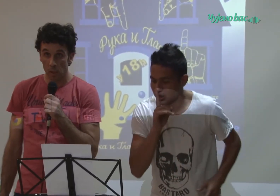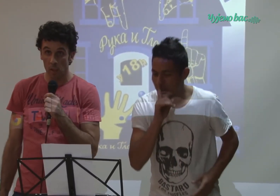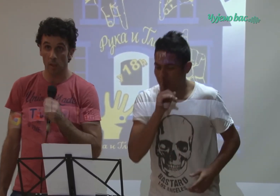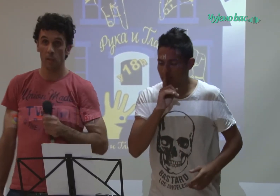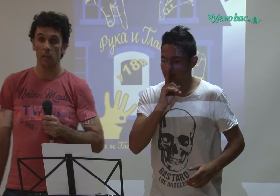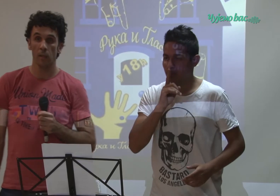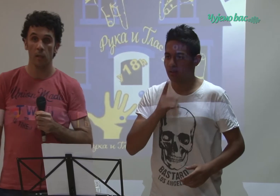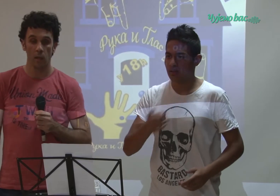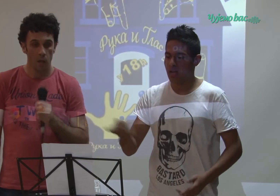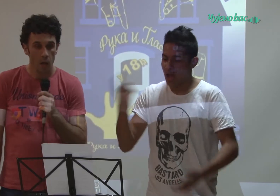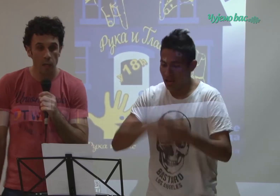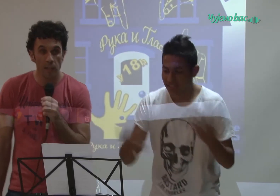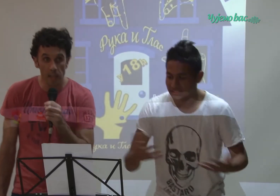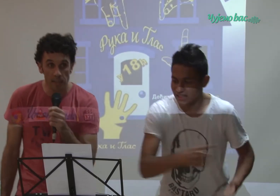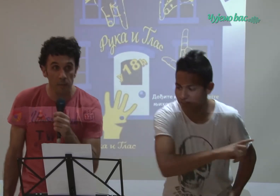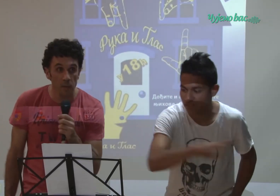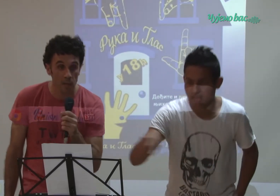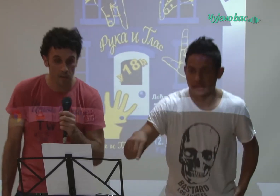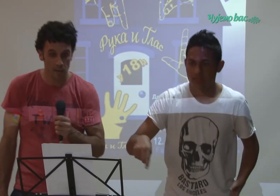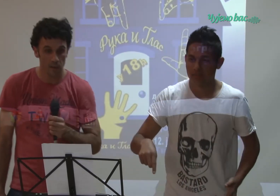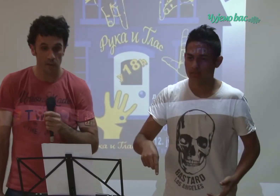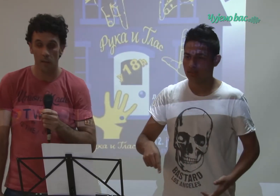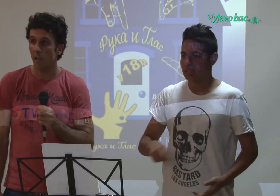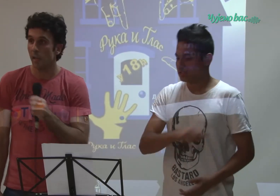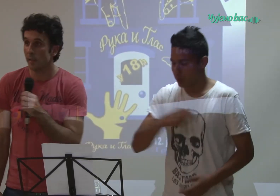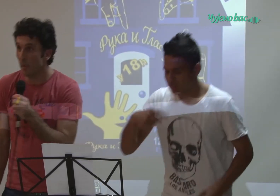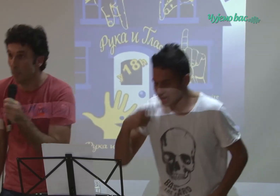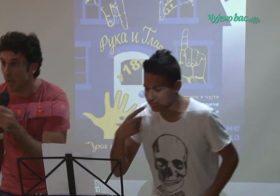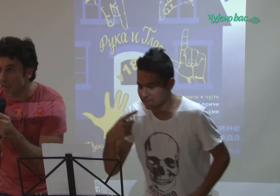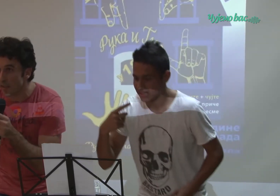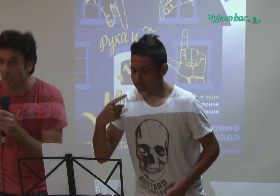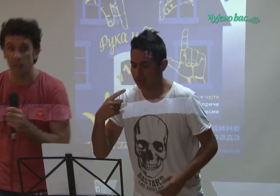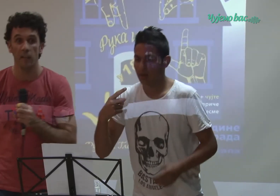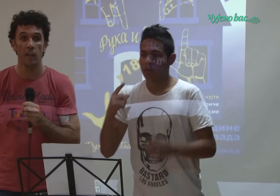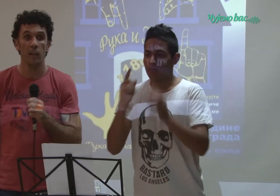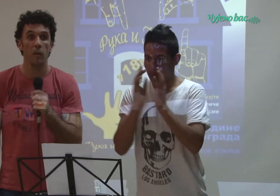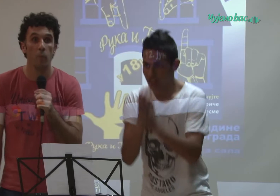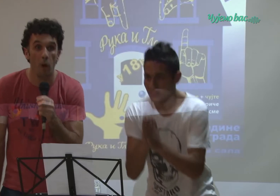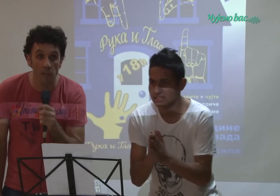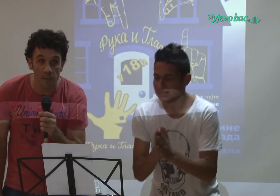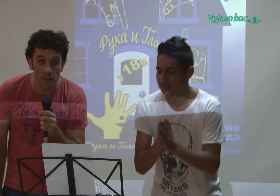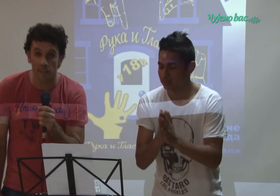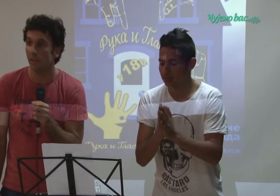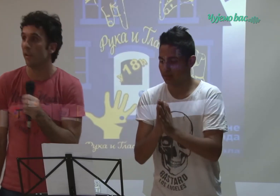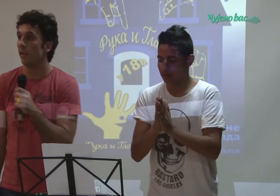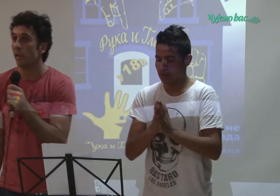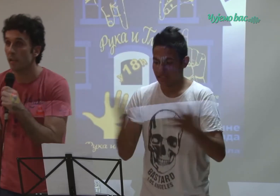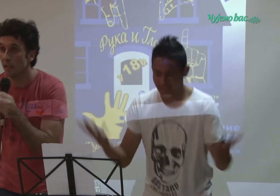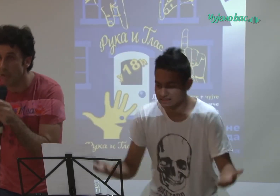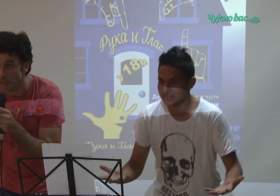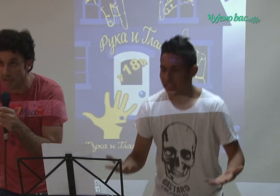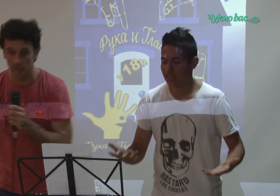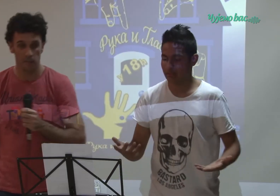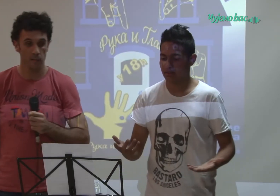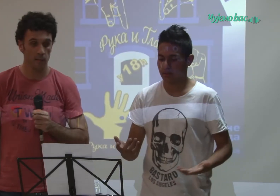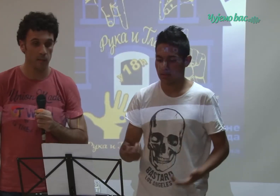sobi tišine. Ali gde ste vi? Samo mi recite, molim vas,